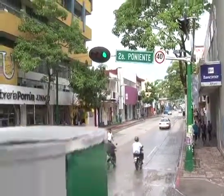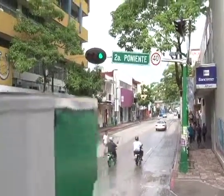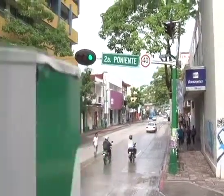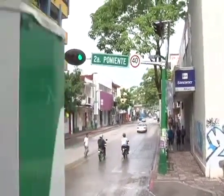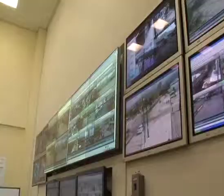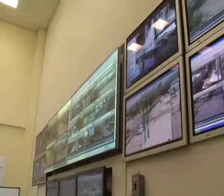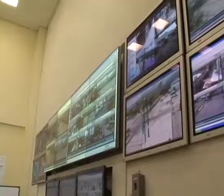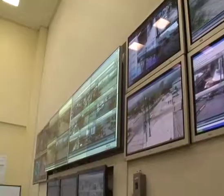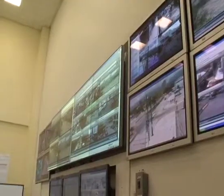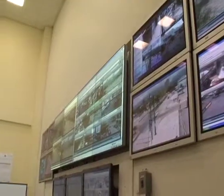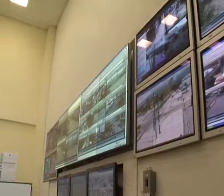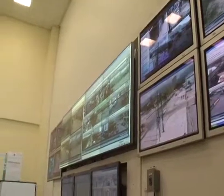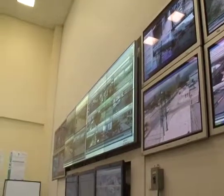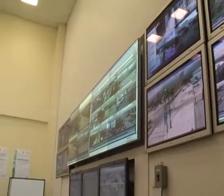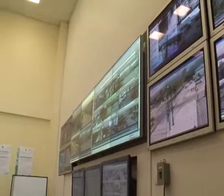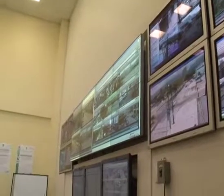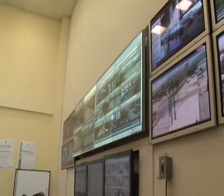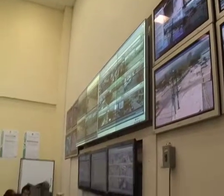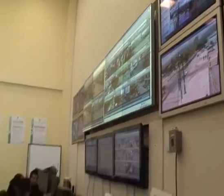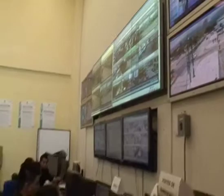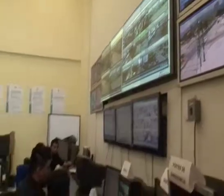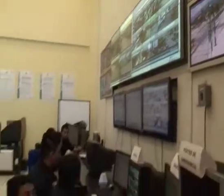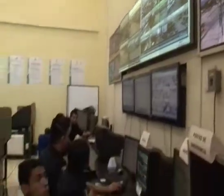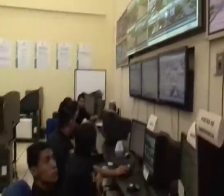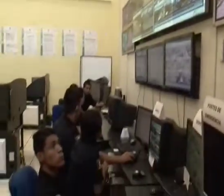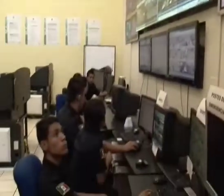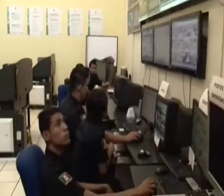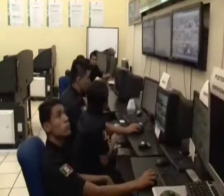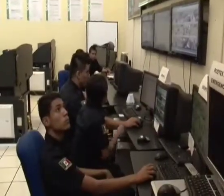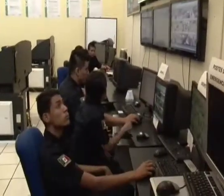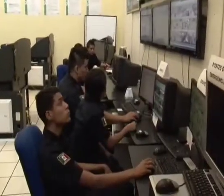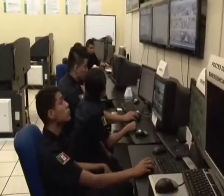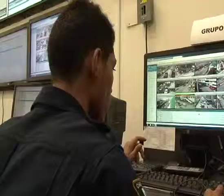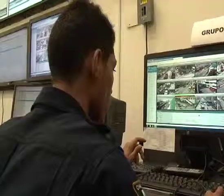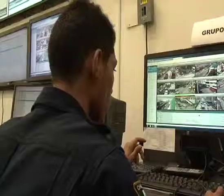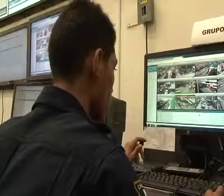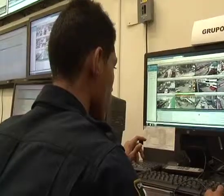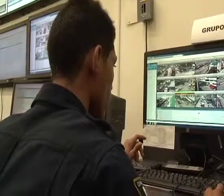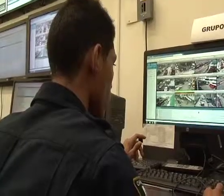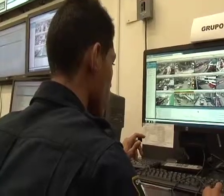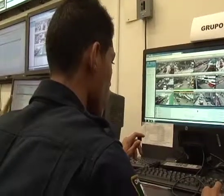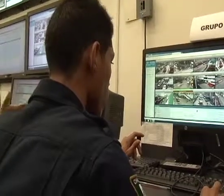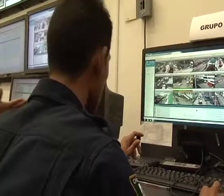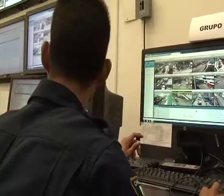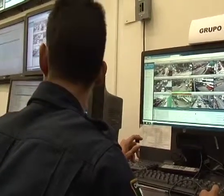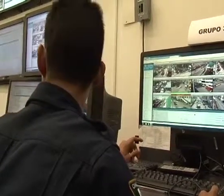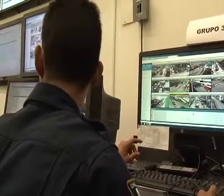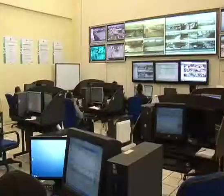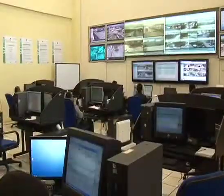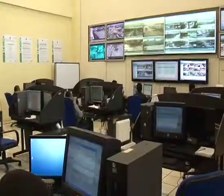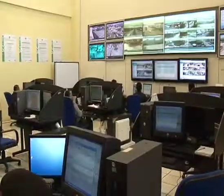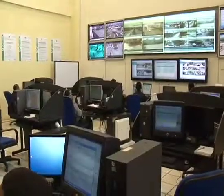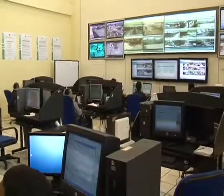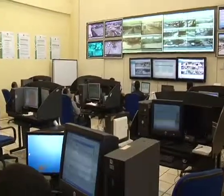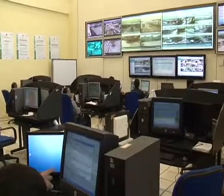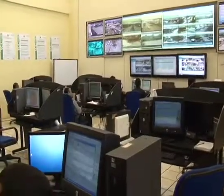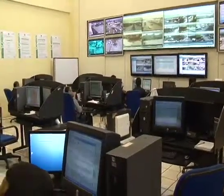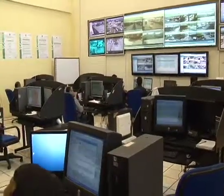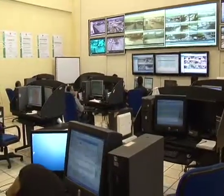En Chiapas opera en el Centro Estatal de Control, Comando, Cómputo e Inteligencia, el segundo grupo de sordos de México después de Oaxaca. La agudeza visual de los